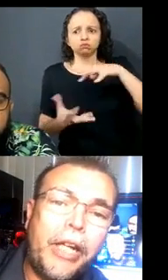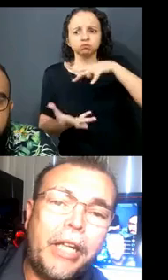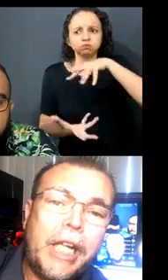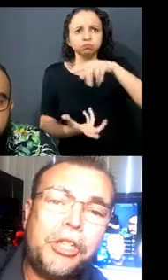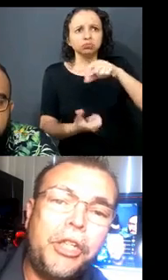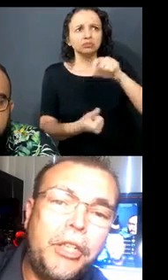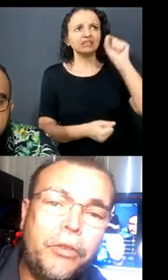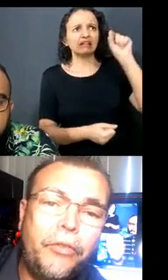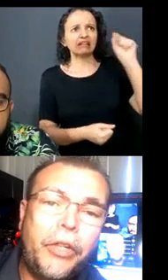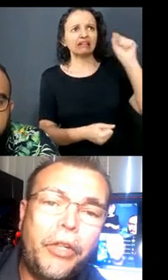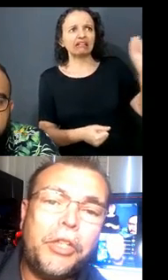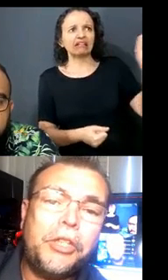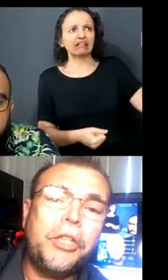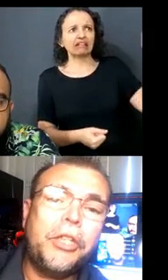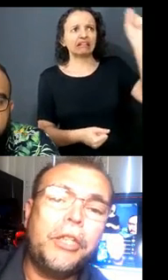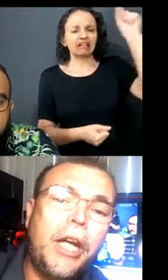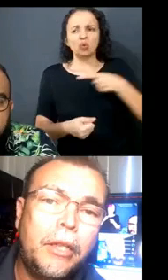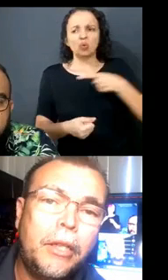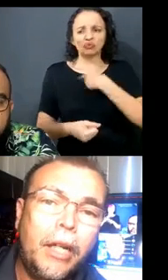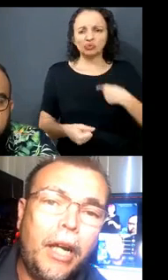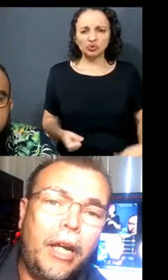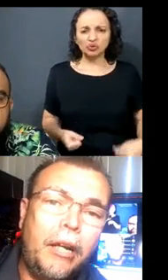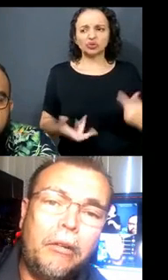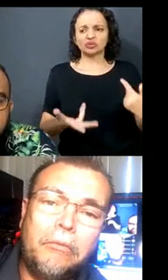quando você fala da China, do Vietnã,